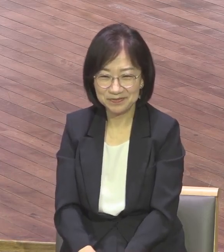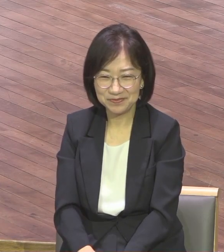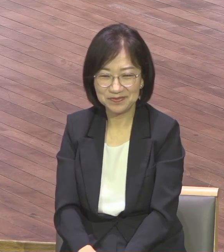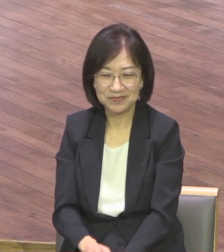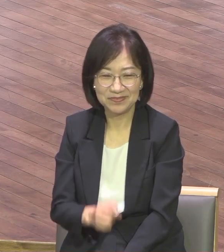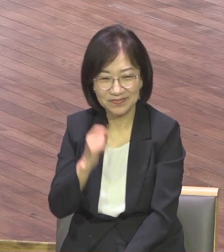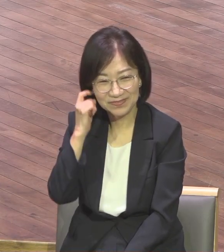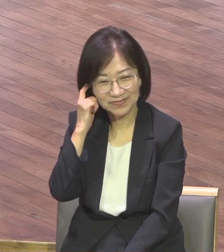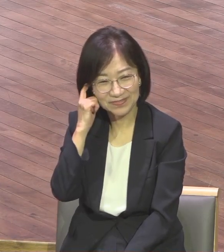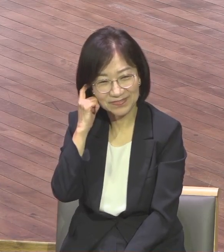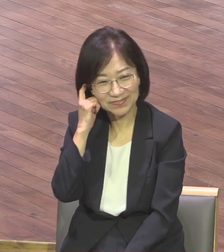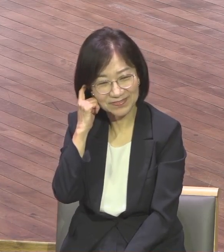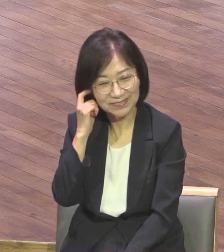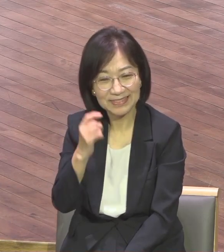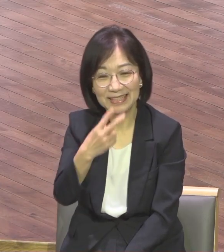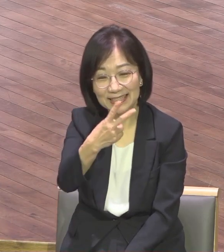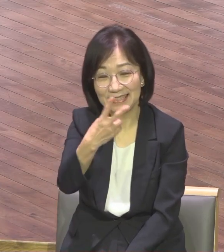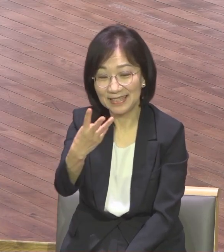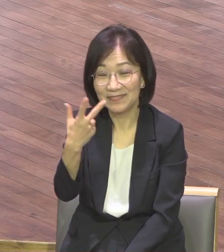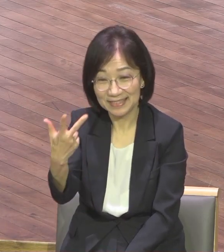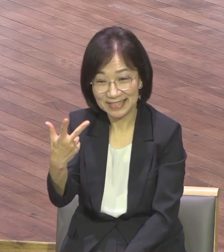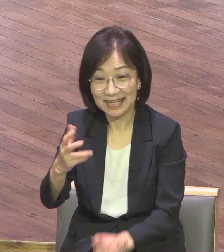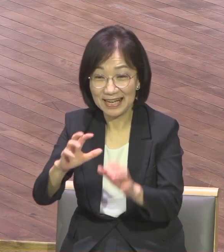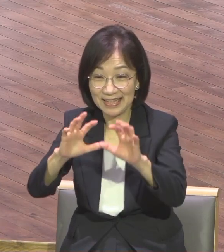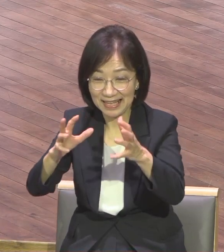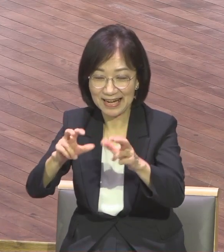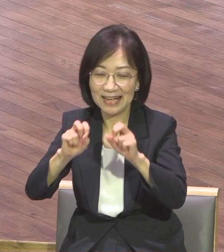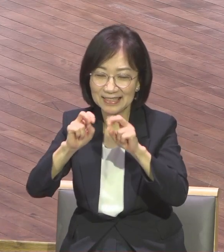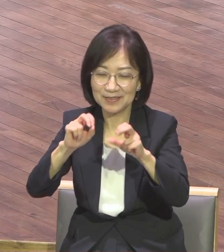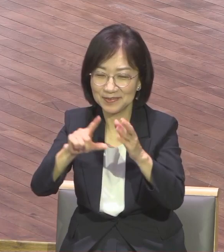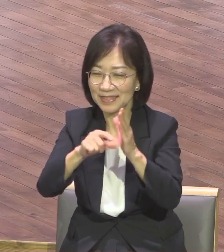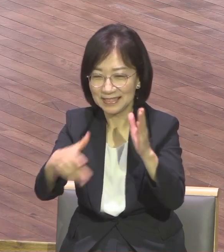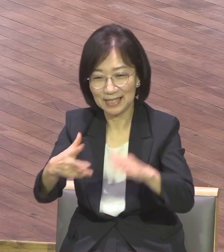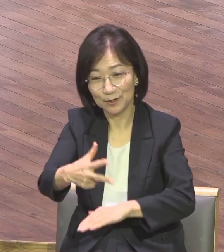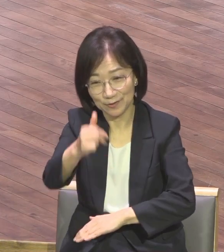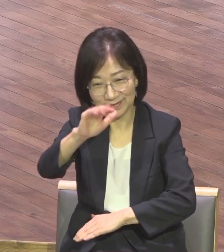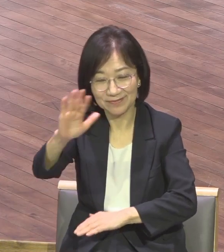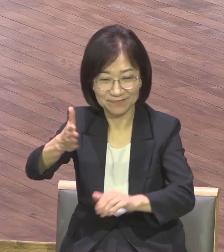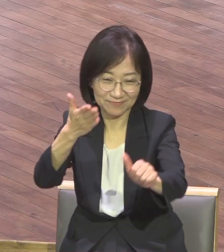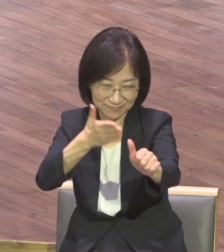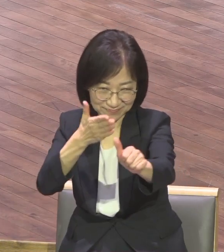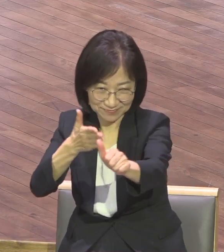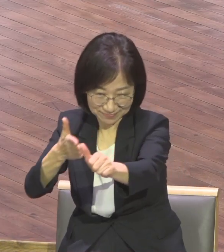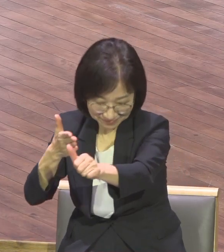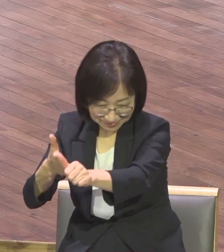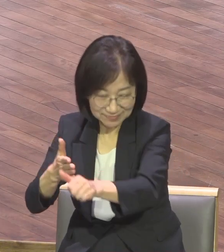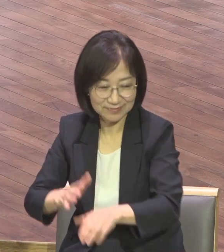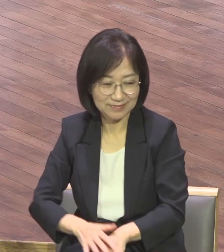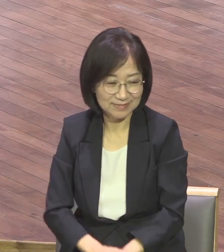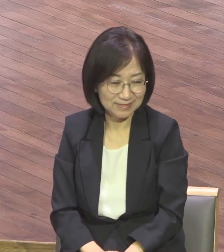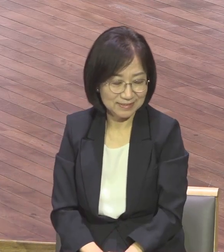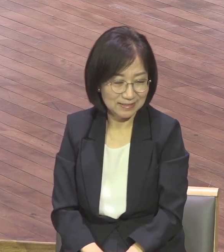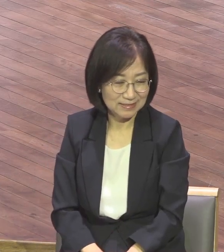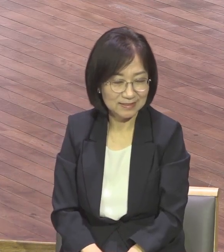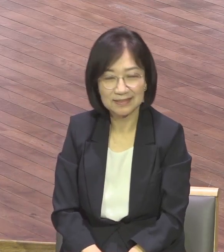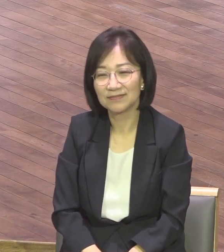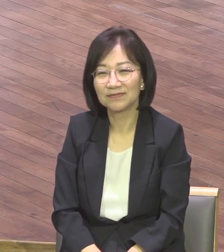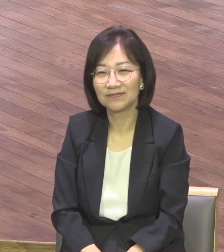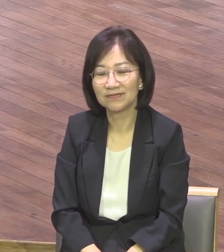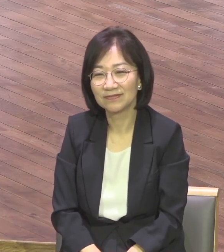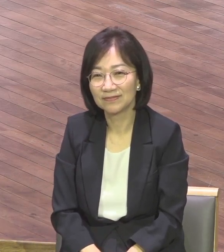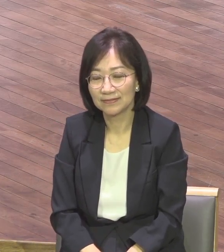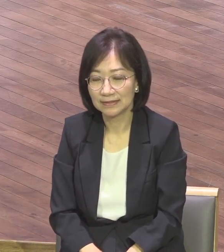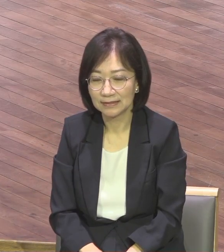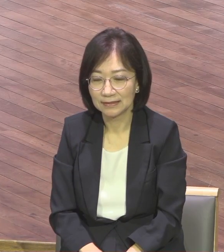237 나라 선교 실현의 주역들 되기를 바랍니다. 네. 우리가 잘 봐야 될 것은요 성령 충만은요